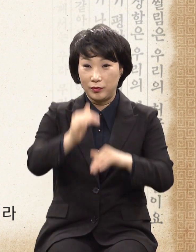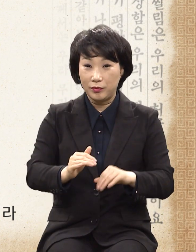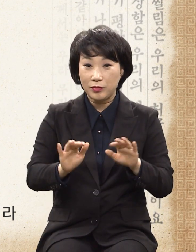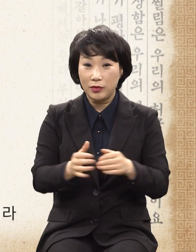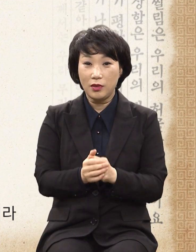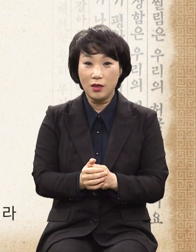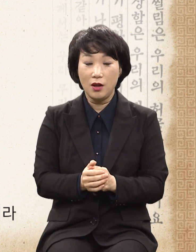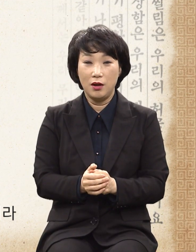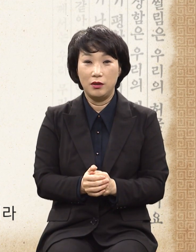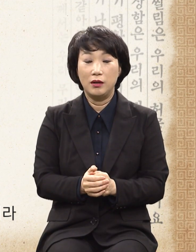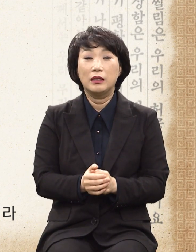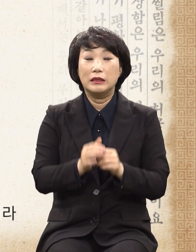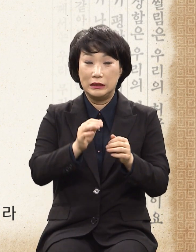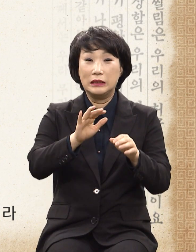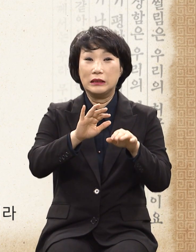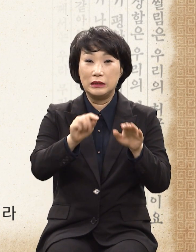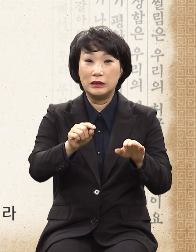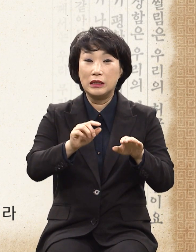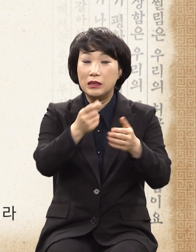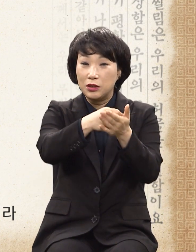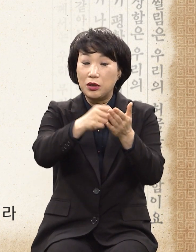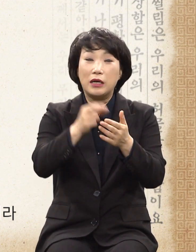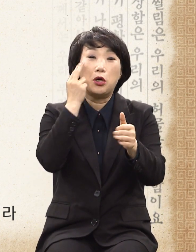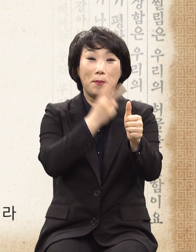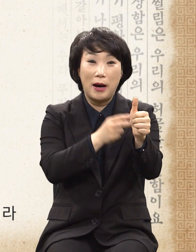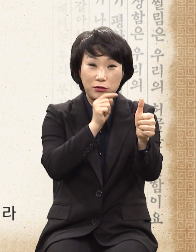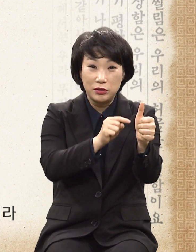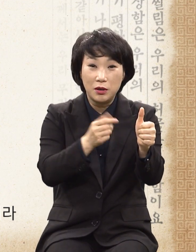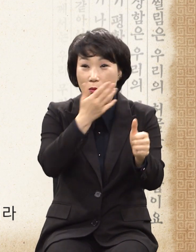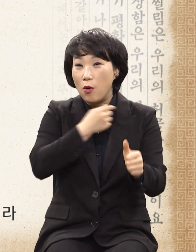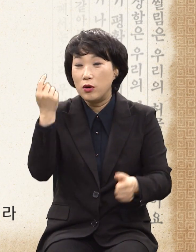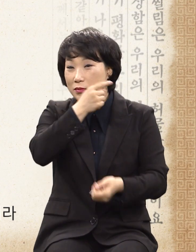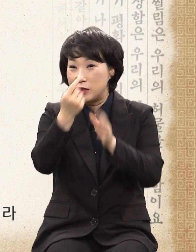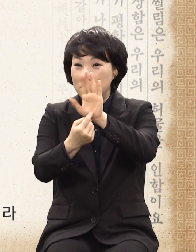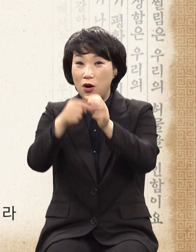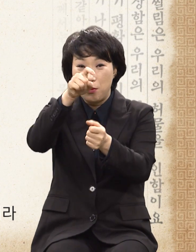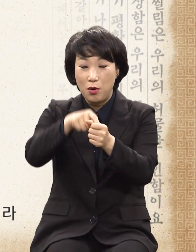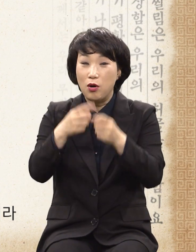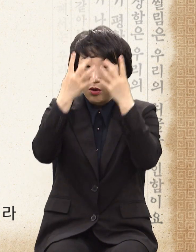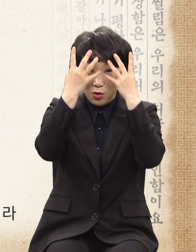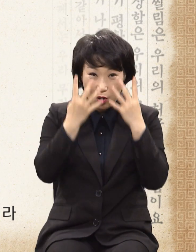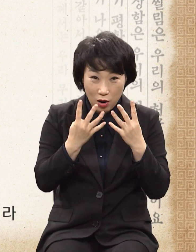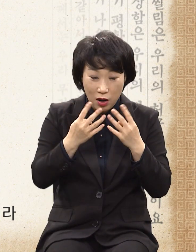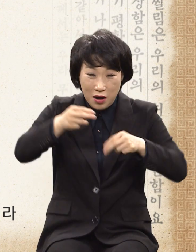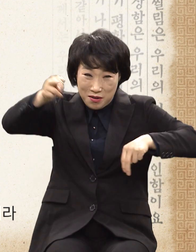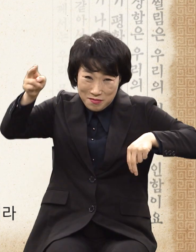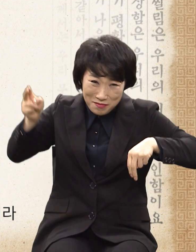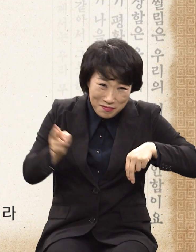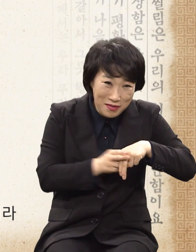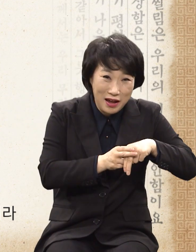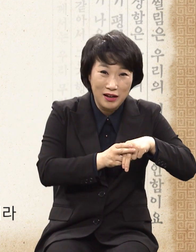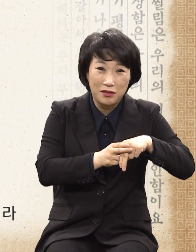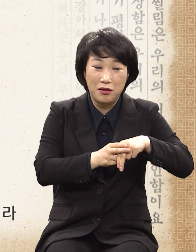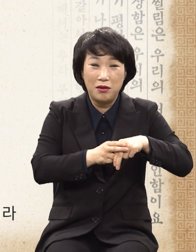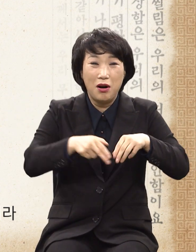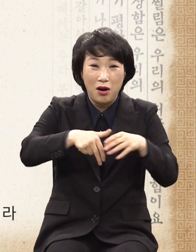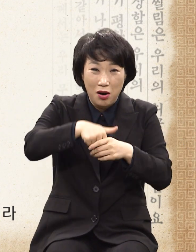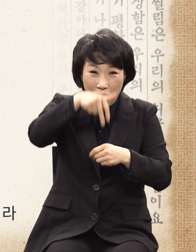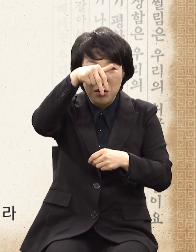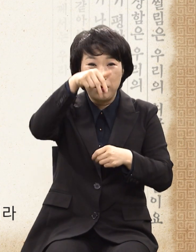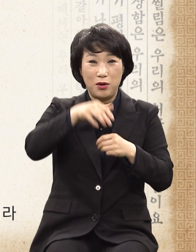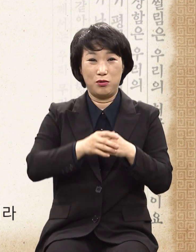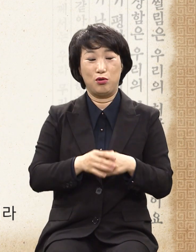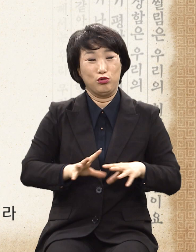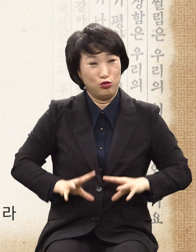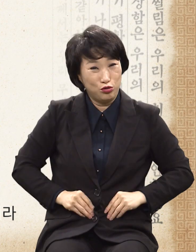본문을 기록한 사도 바울이 그렇게 복음 준걸로 옥에 갇히고 매를 맞고